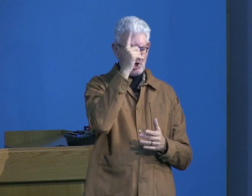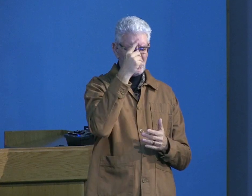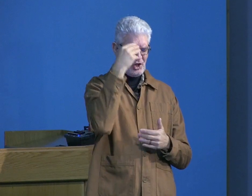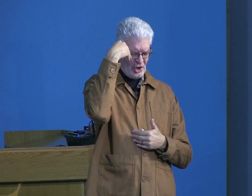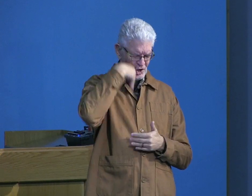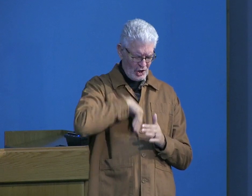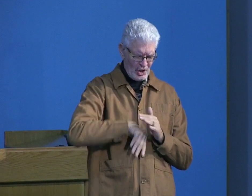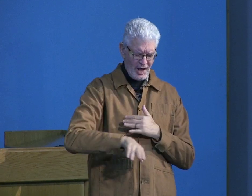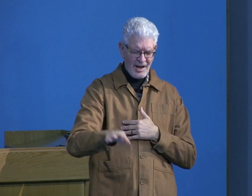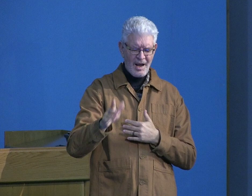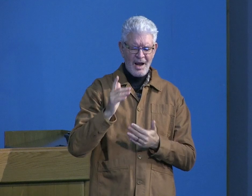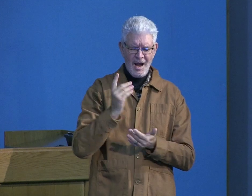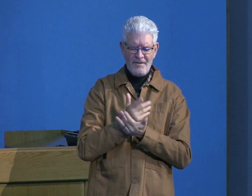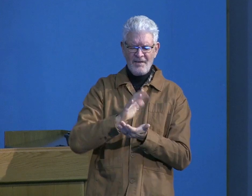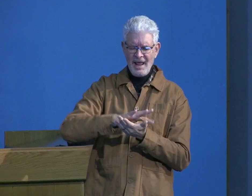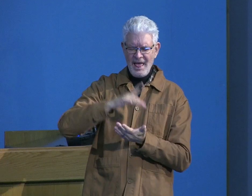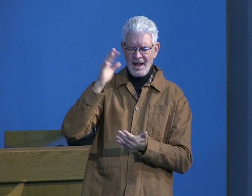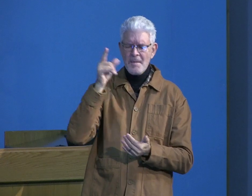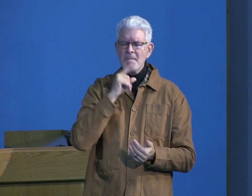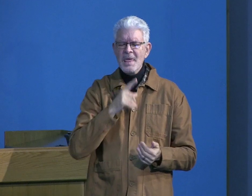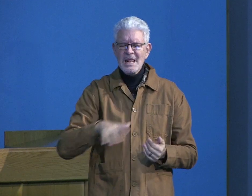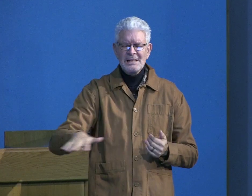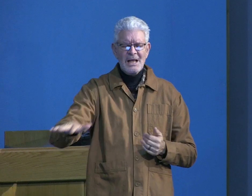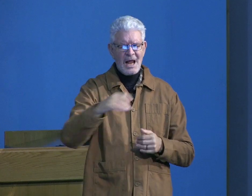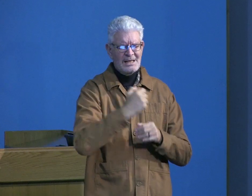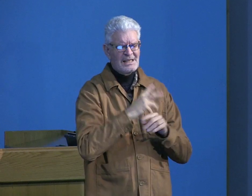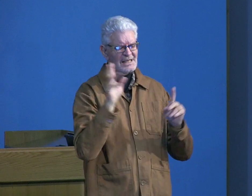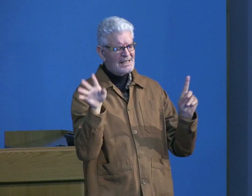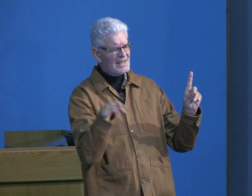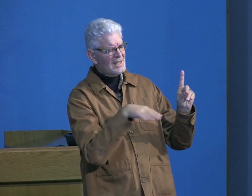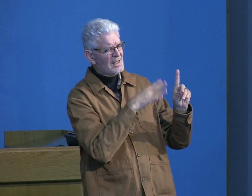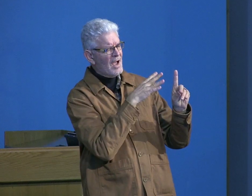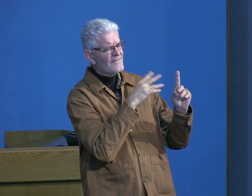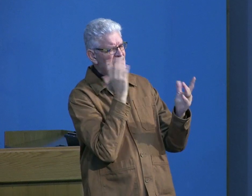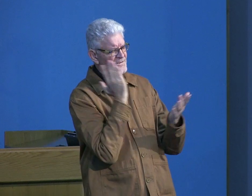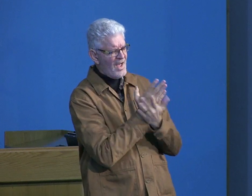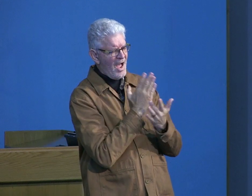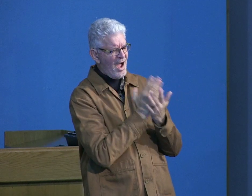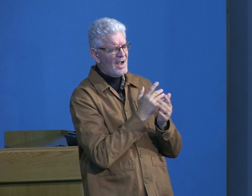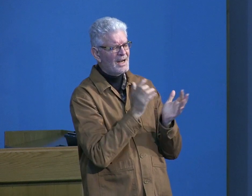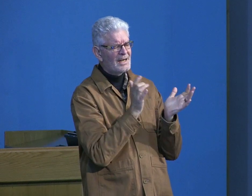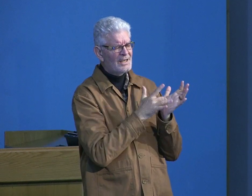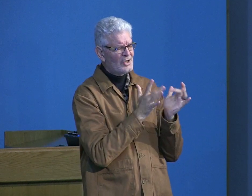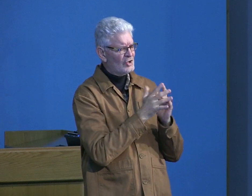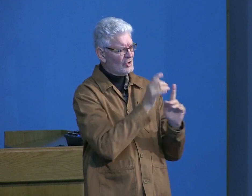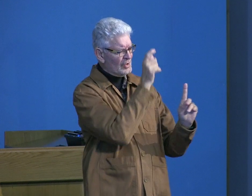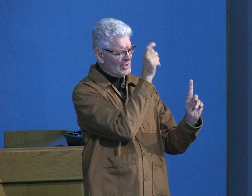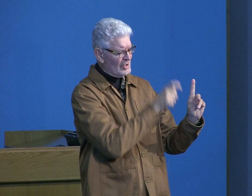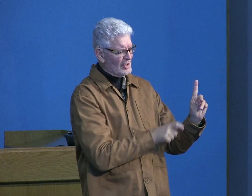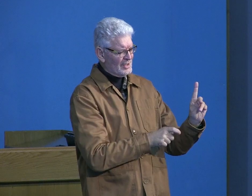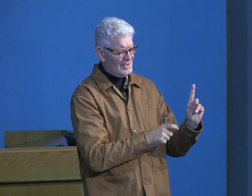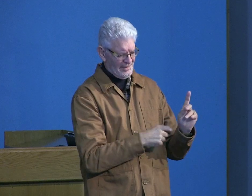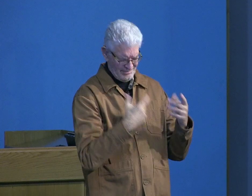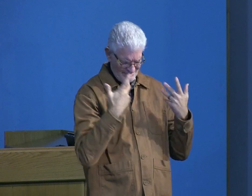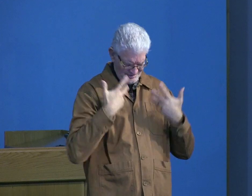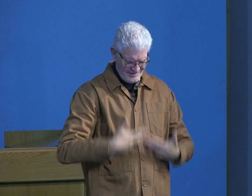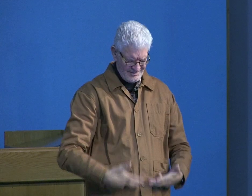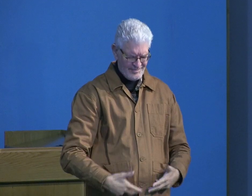sodat U deur ons kan werk en ons verheerlik kan word, en dat ons waarlik weet wie